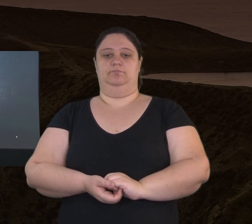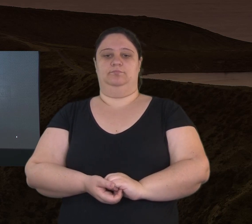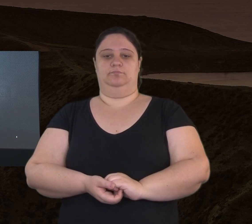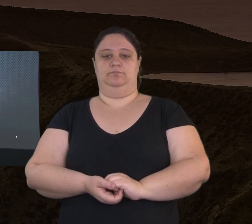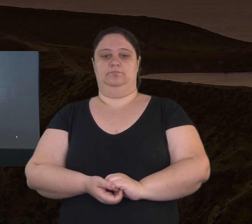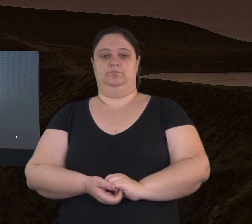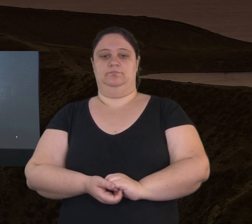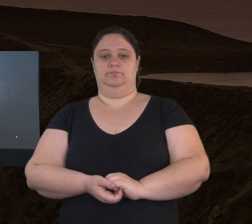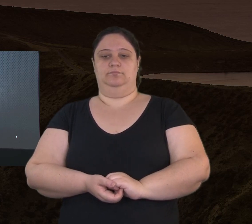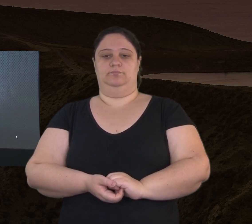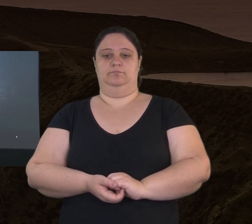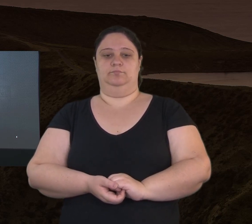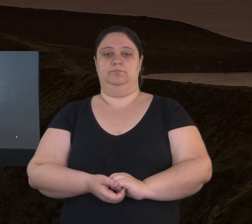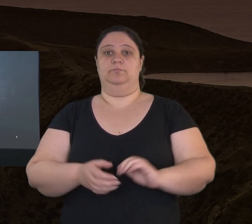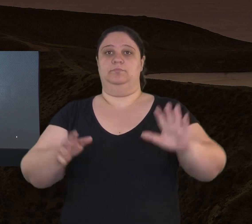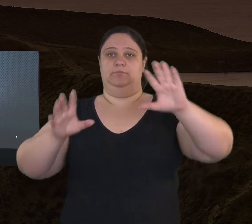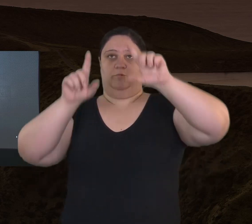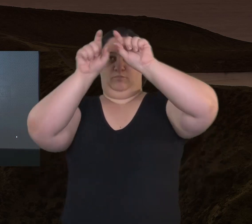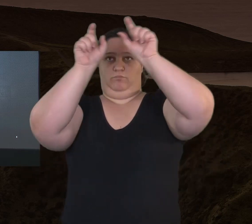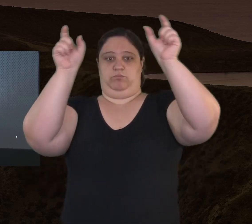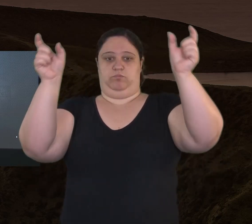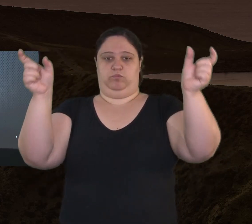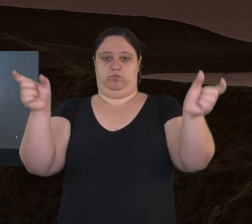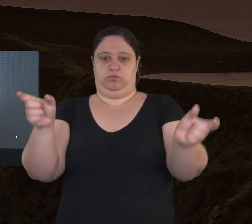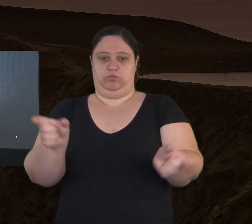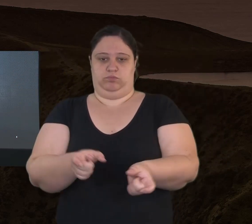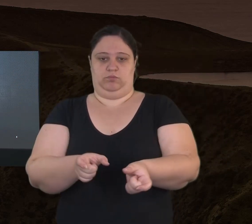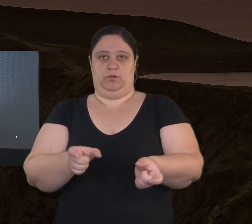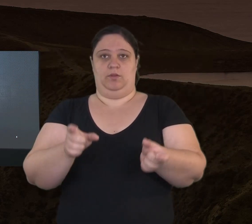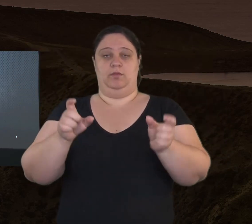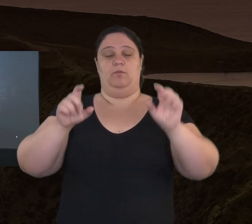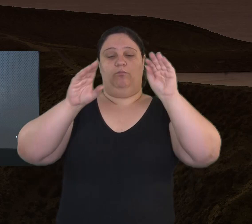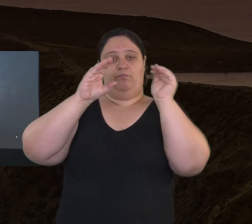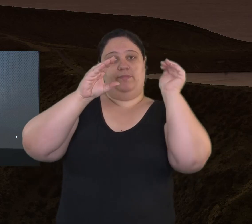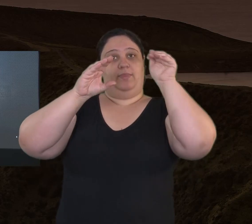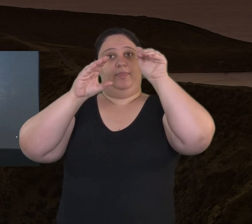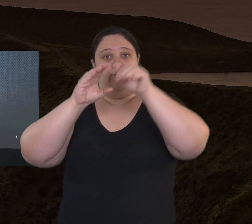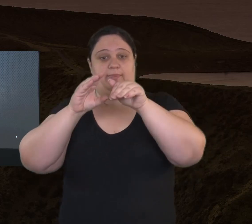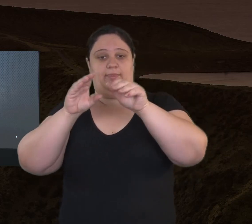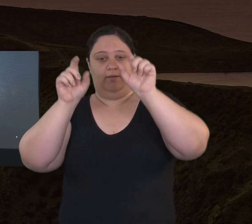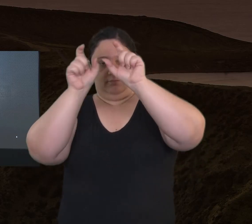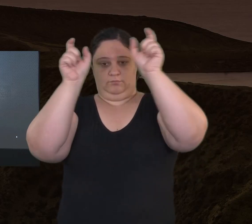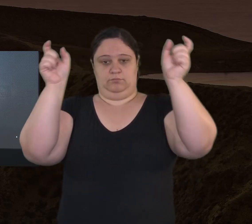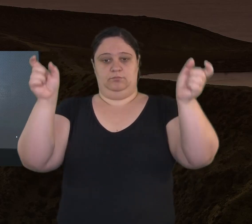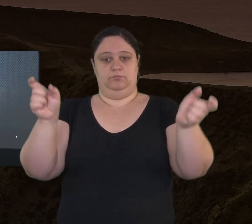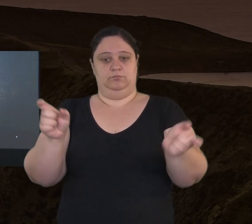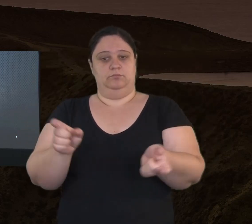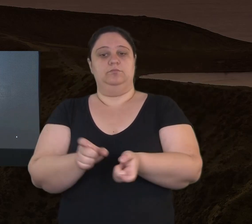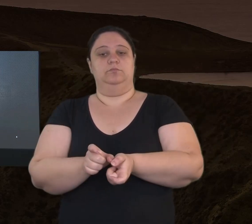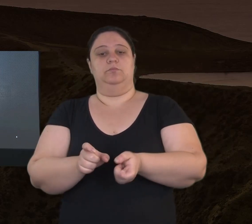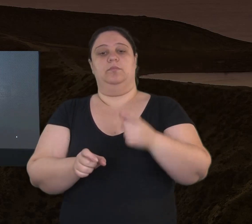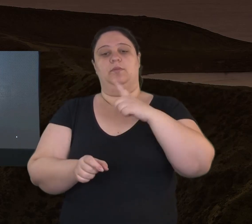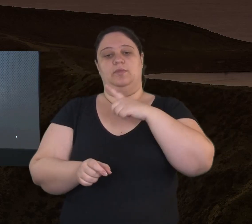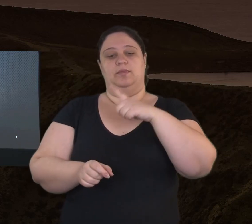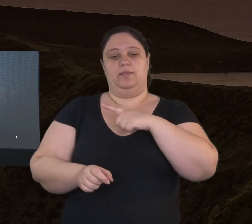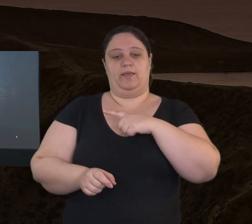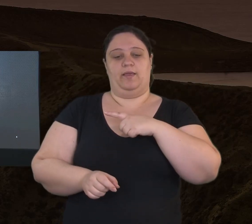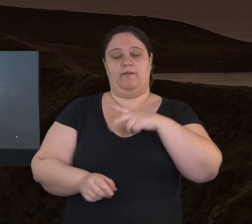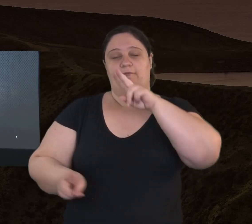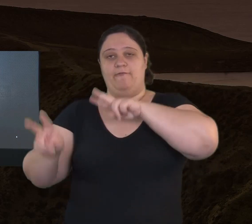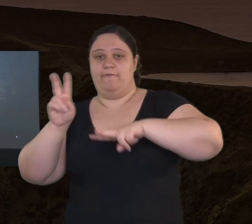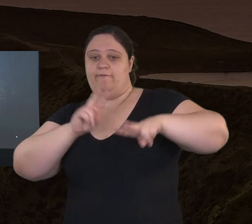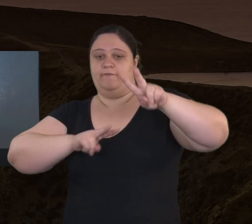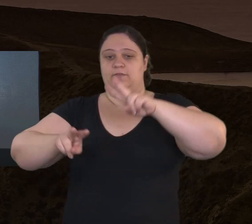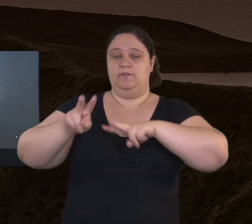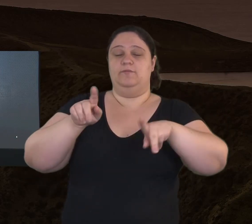estão aqui, ó, na parte da criação. Então, dentro da sua parte da criação, Ele criou as coisas visíveis,